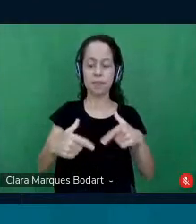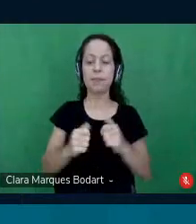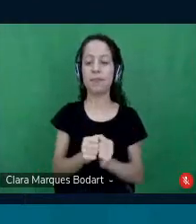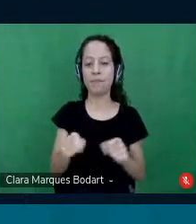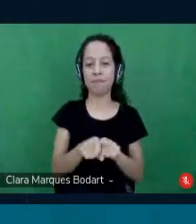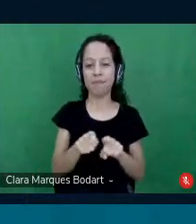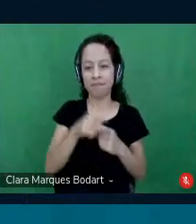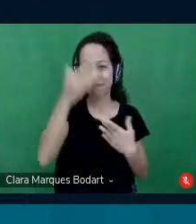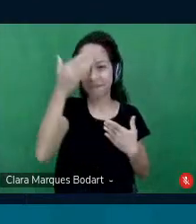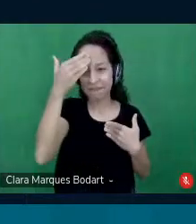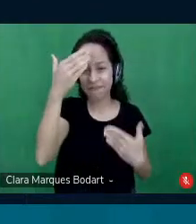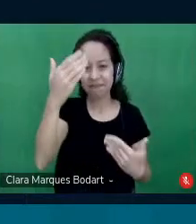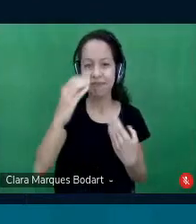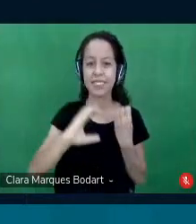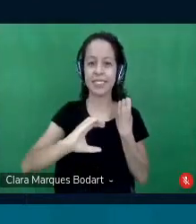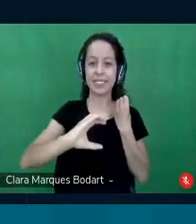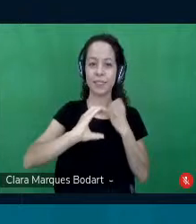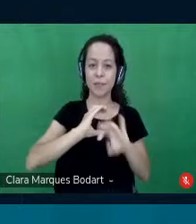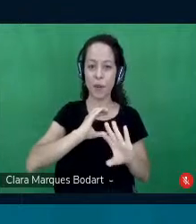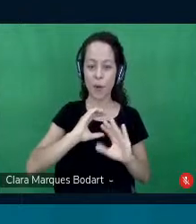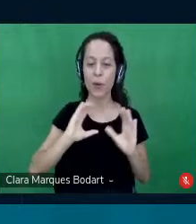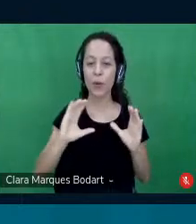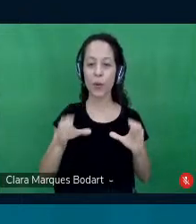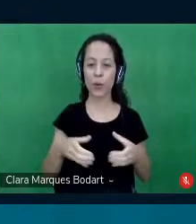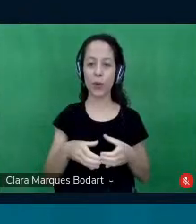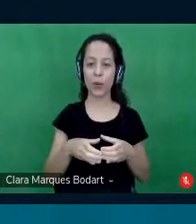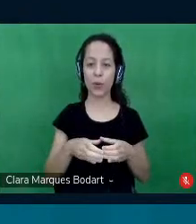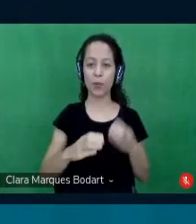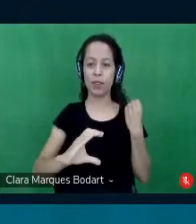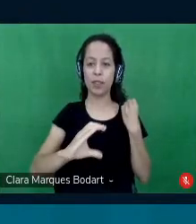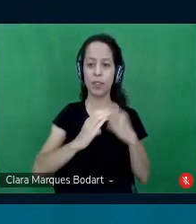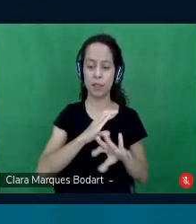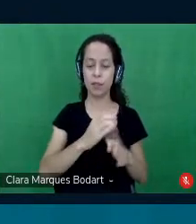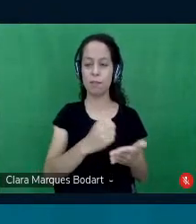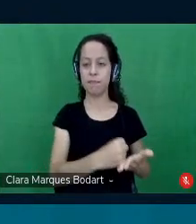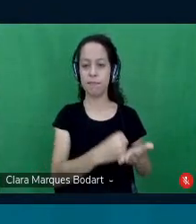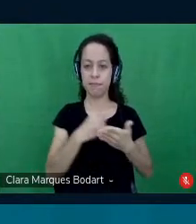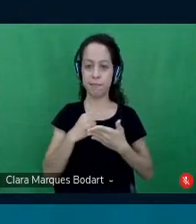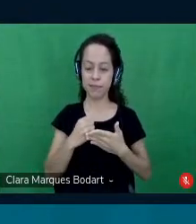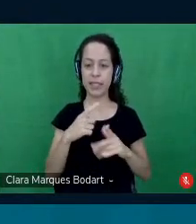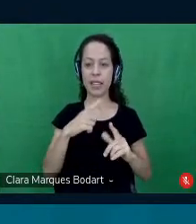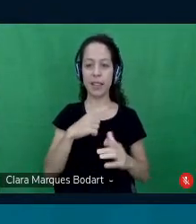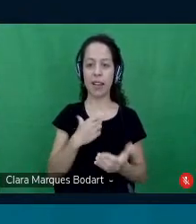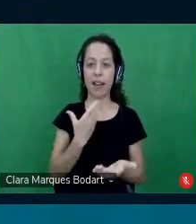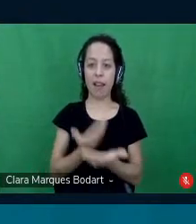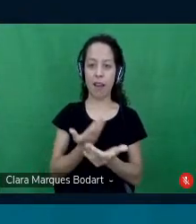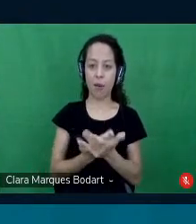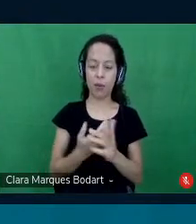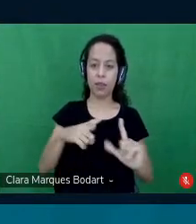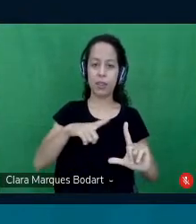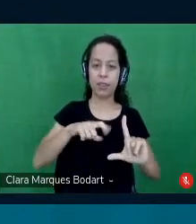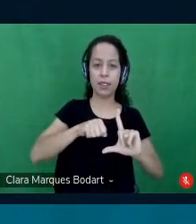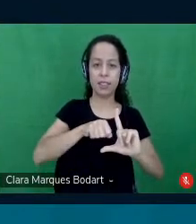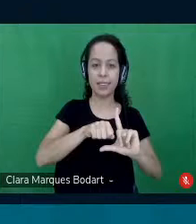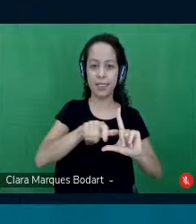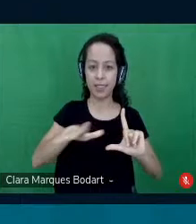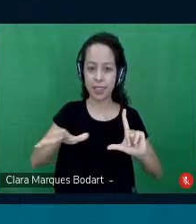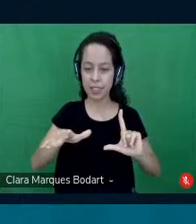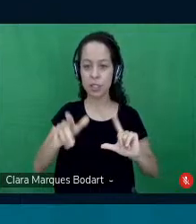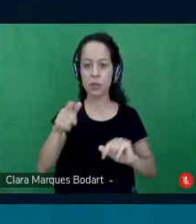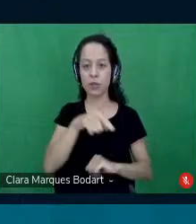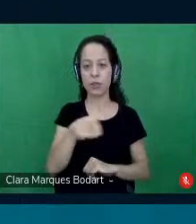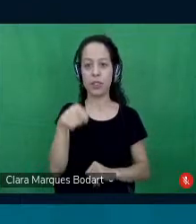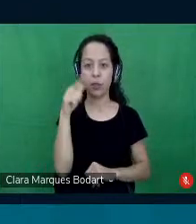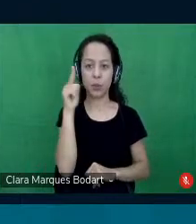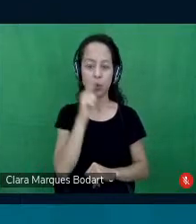equipe do CEFOR, por proporcionar toda a estrutura necessária para que essa aula inaugural seja transmitida e chegue até